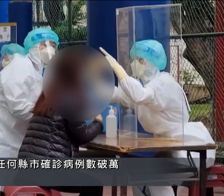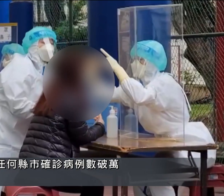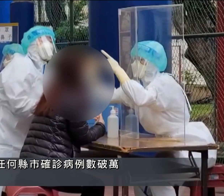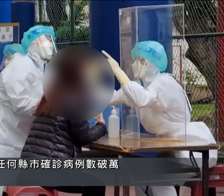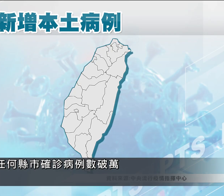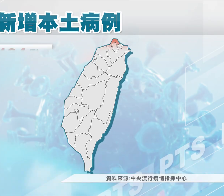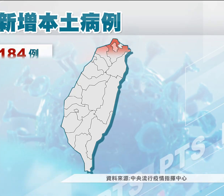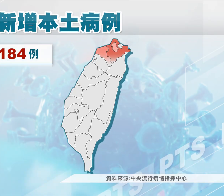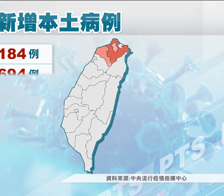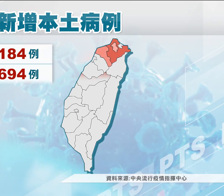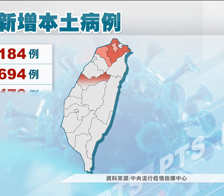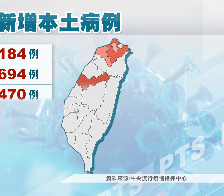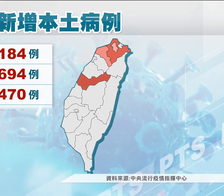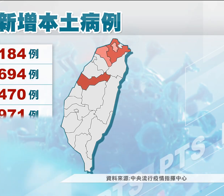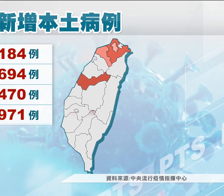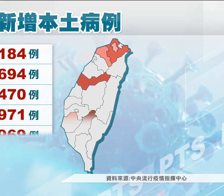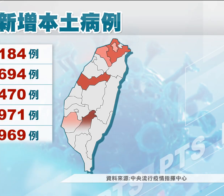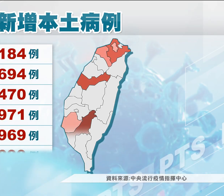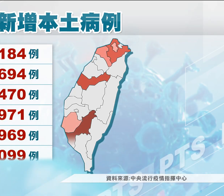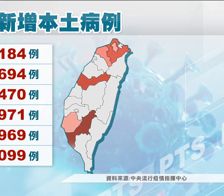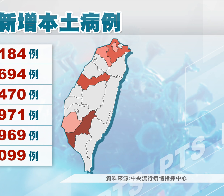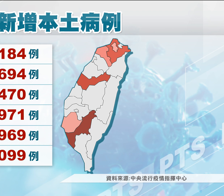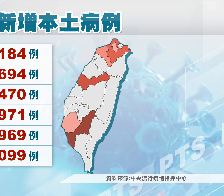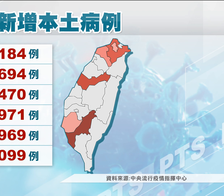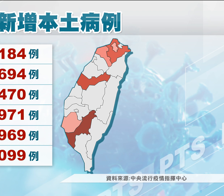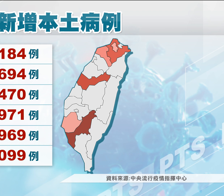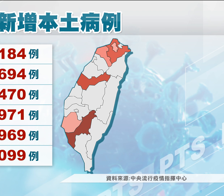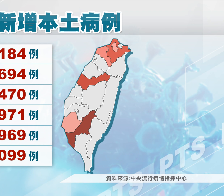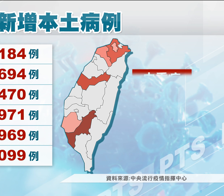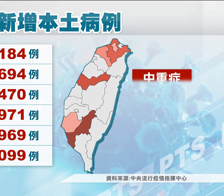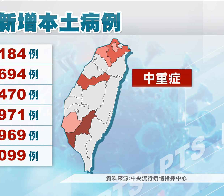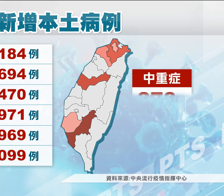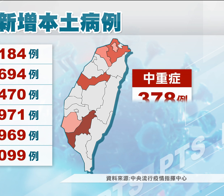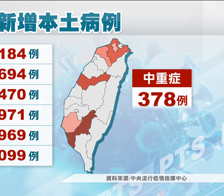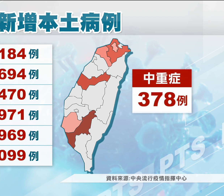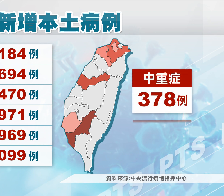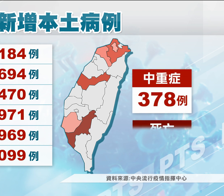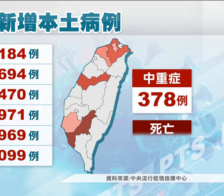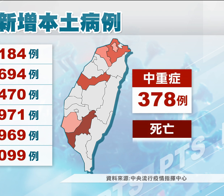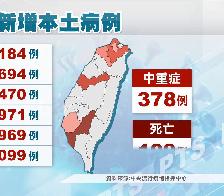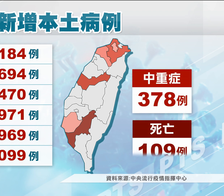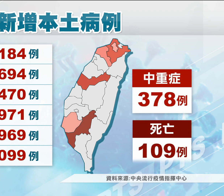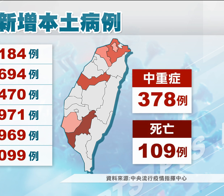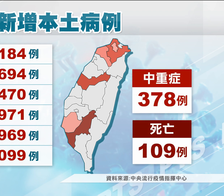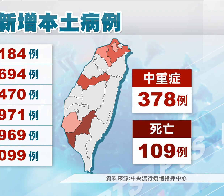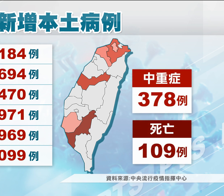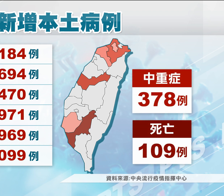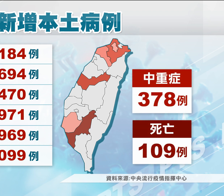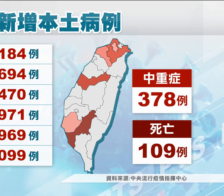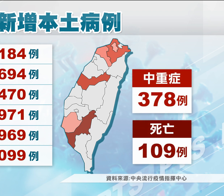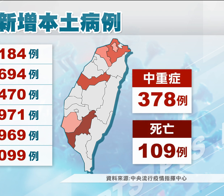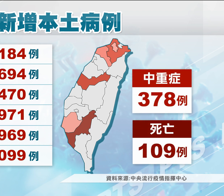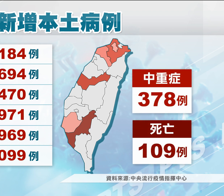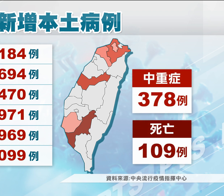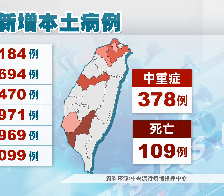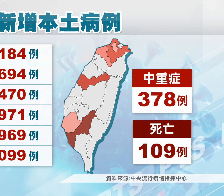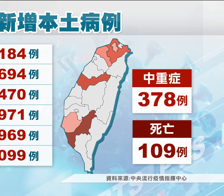万，以高雄市新增7000多例最多，其次是台中市6000多例，新北市5000多例，台北市则降到